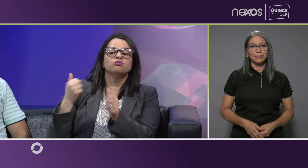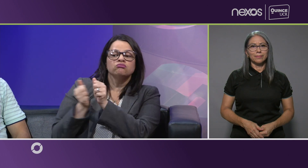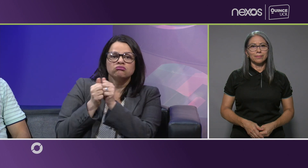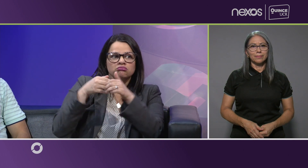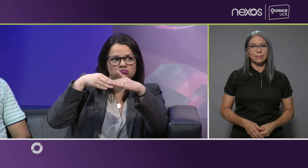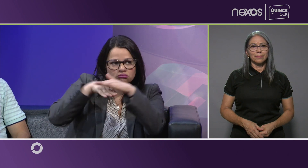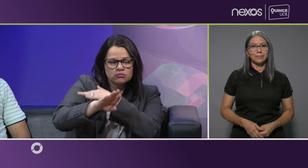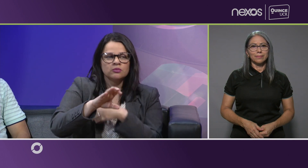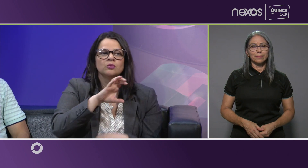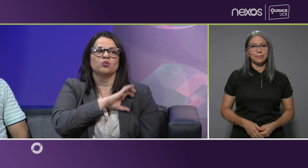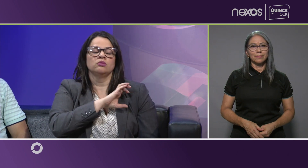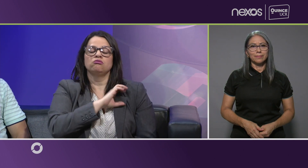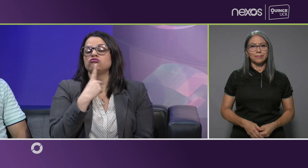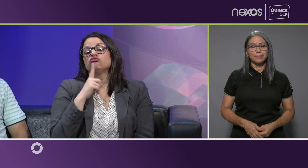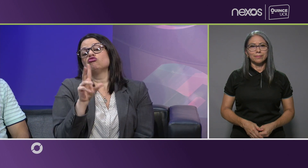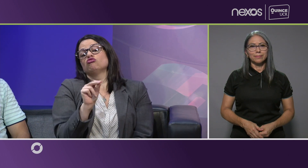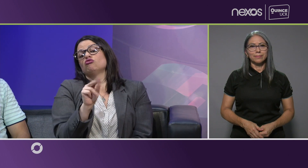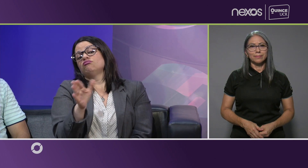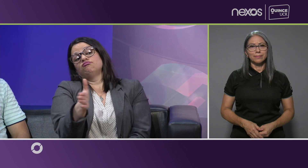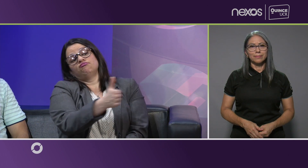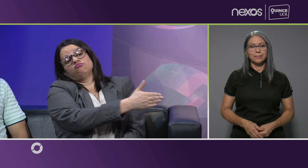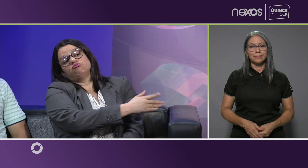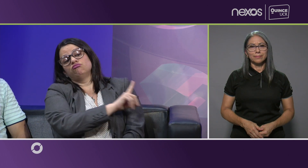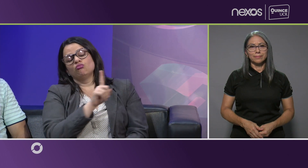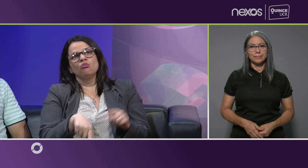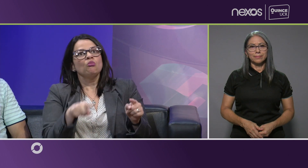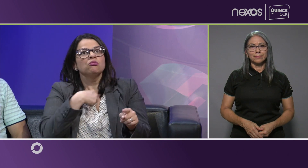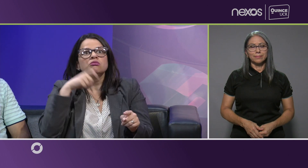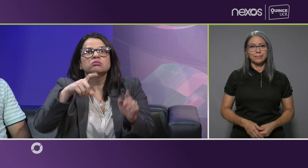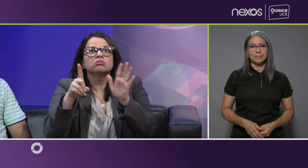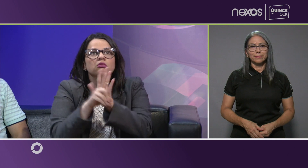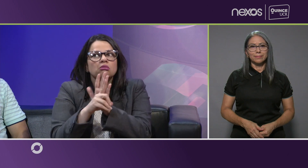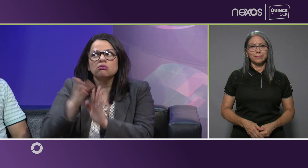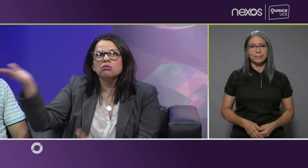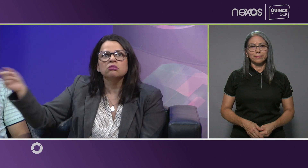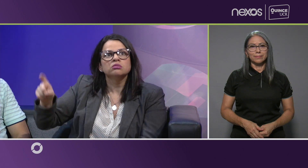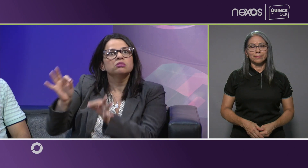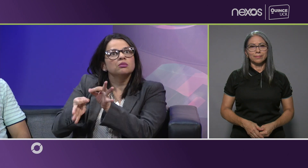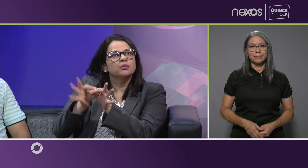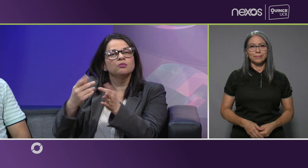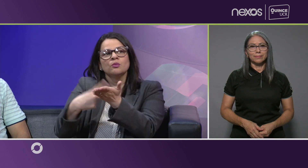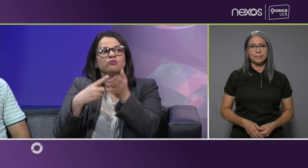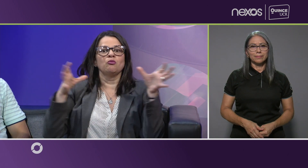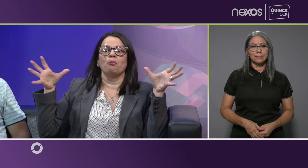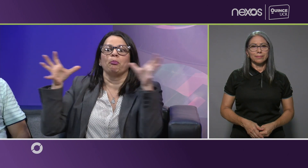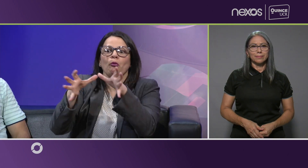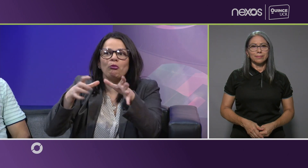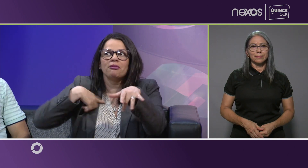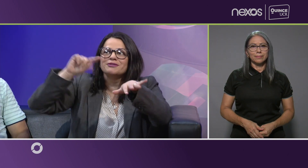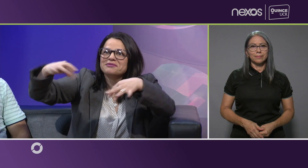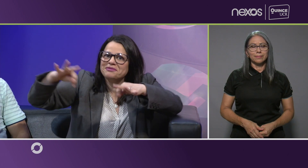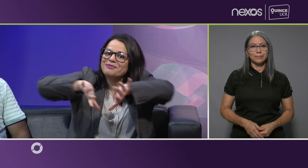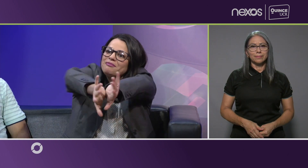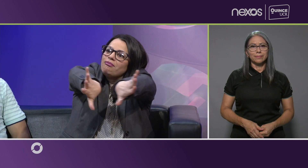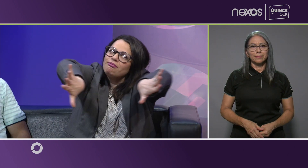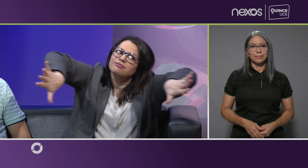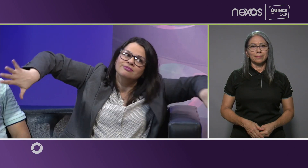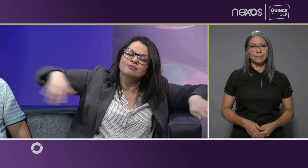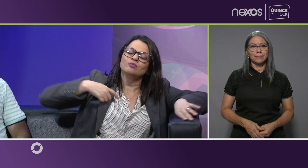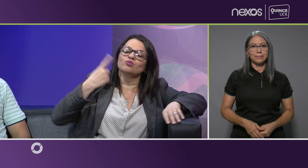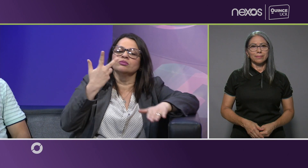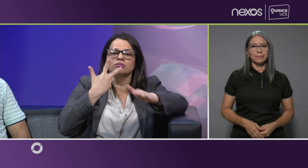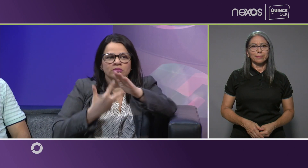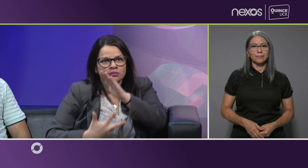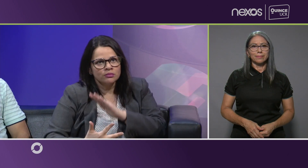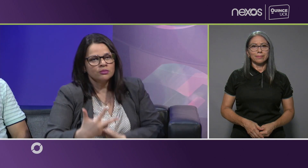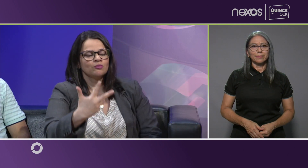Ricardo, entonces nos acompañó para ingresar. El guarda, el de seguridad, nos dijo no pueden entrar, pero nosotros dijimos no, es nuestro